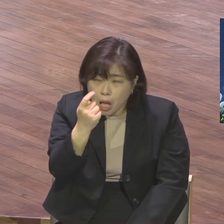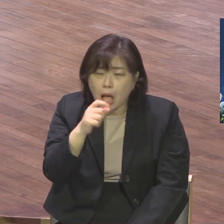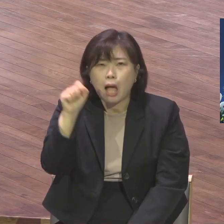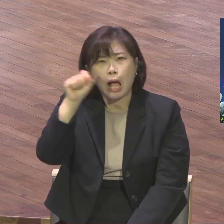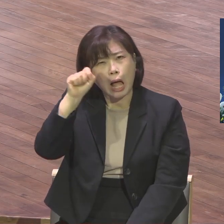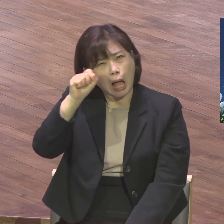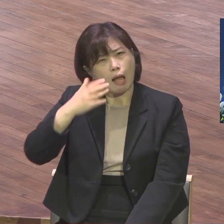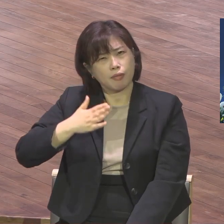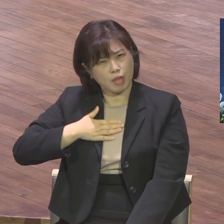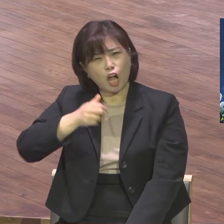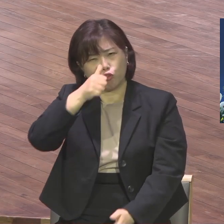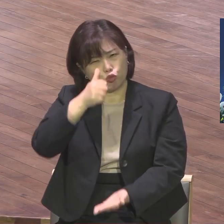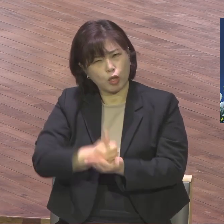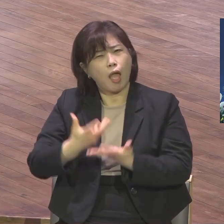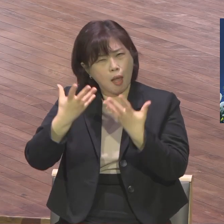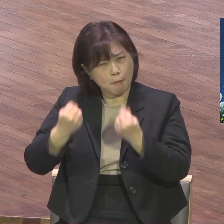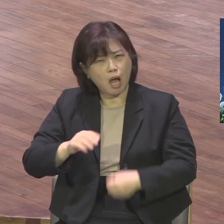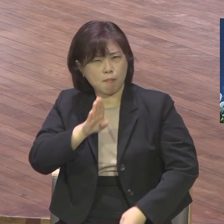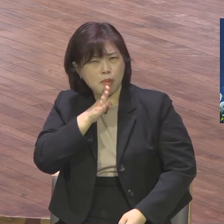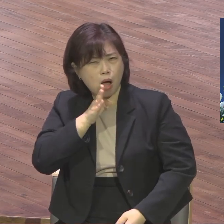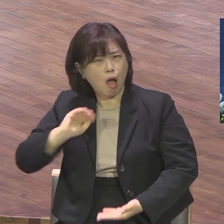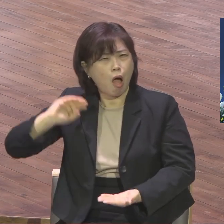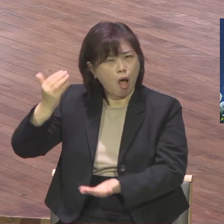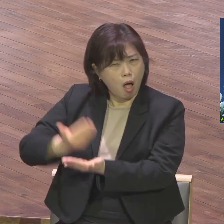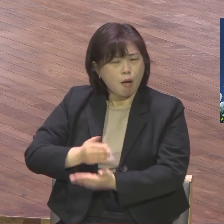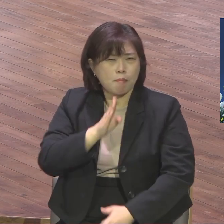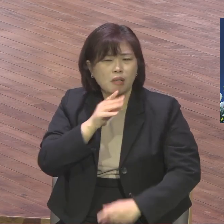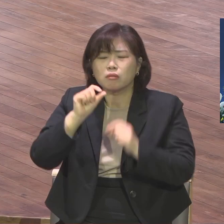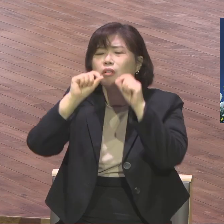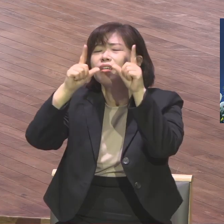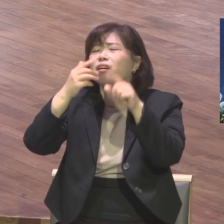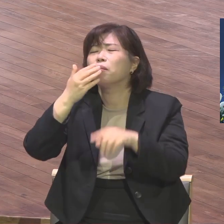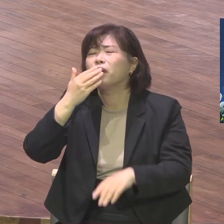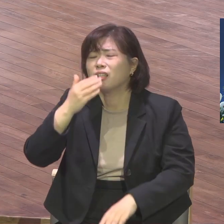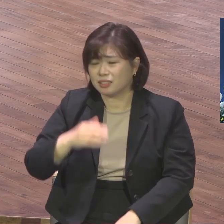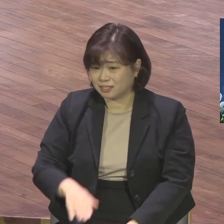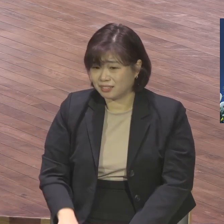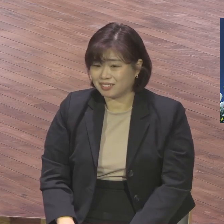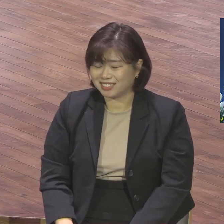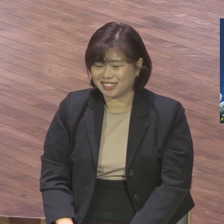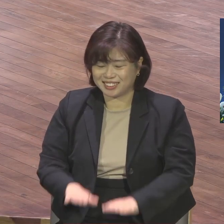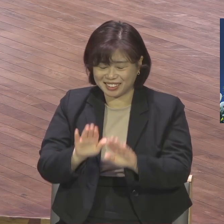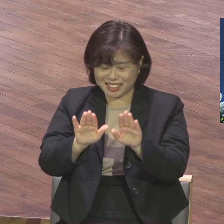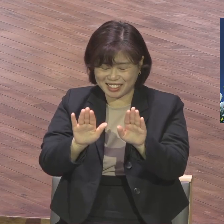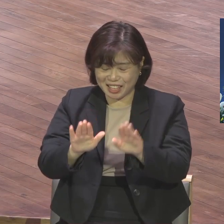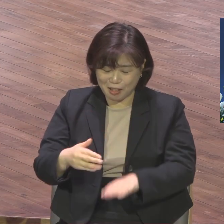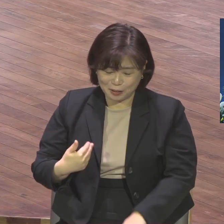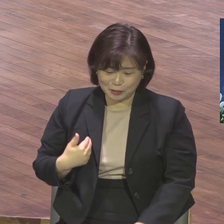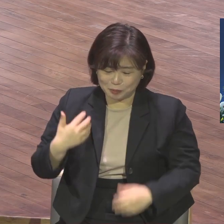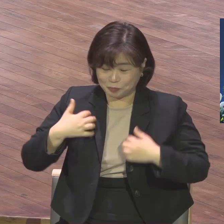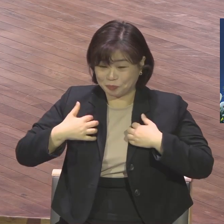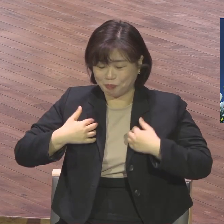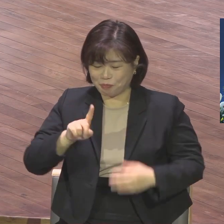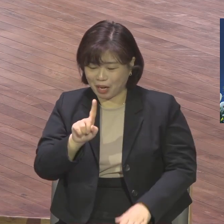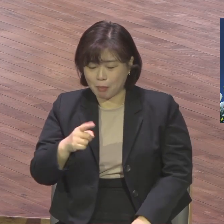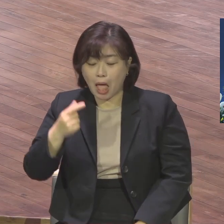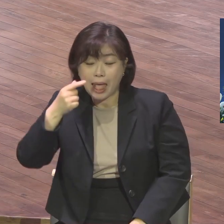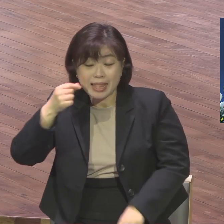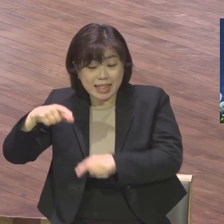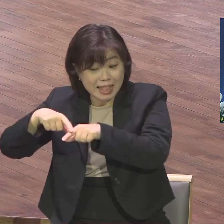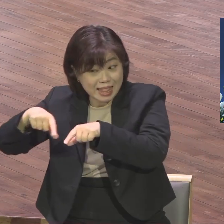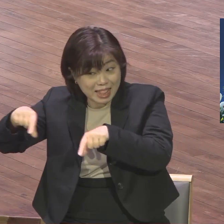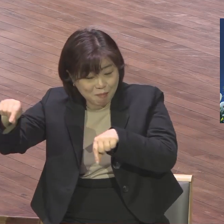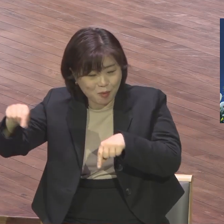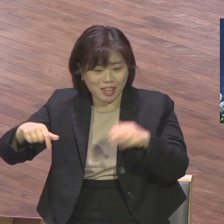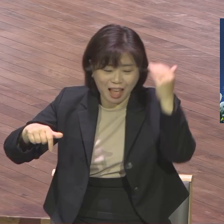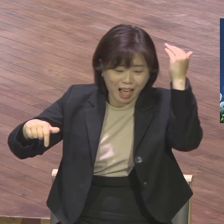일본에요 일본 사람들 보면요 우리보다 표정이 밝아요. 우리 한국 사람이 표정이 제일 무서워요. 지구촌에서 늘